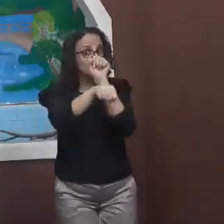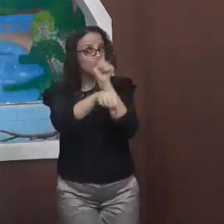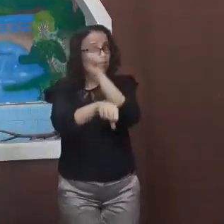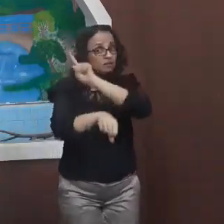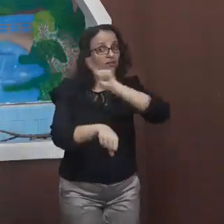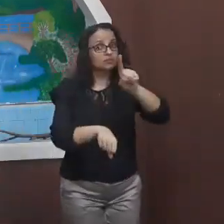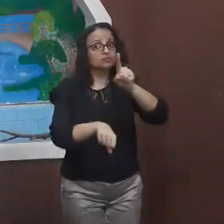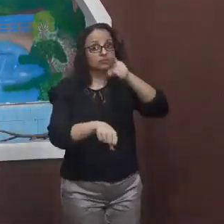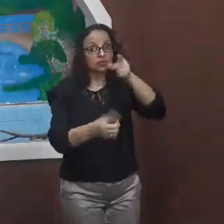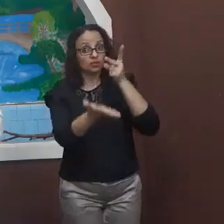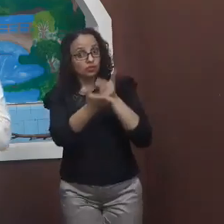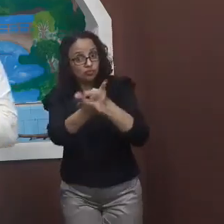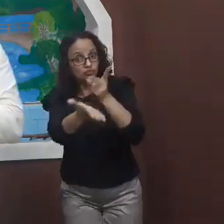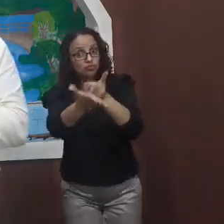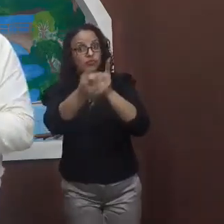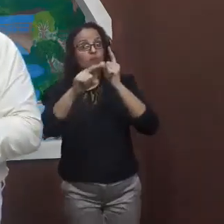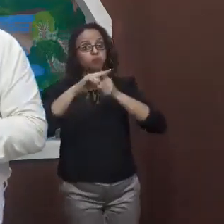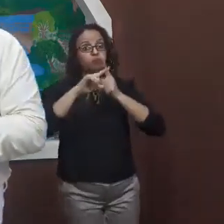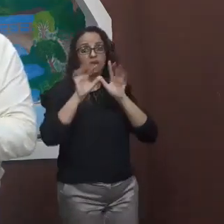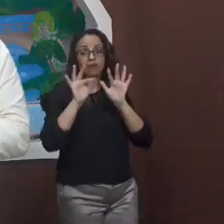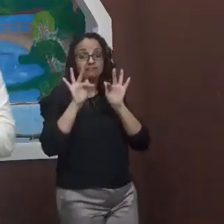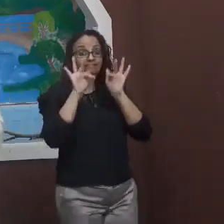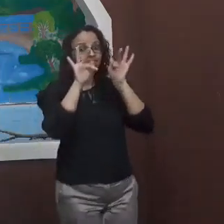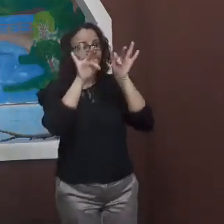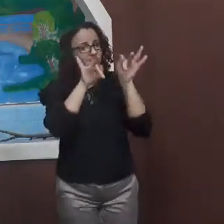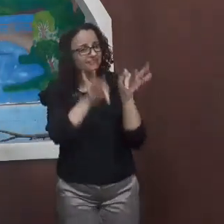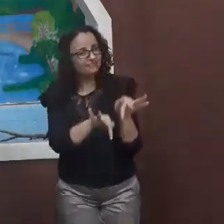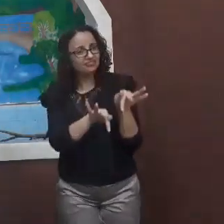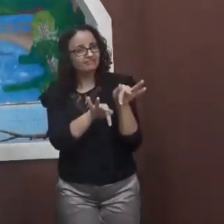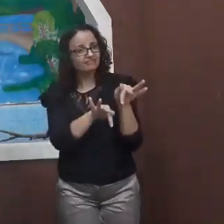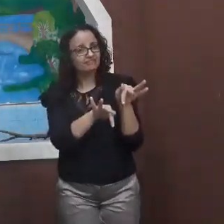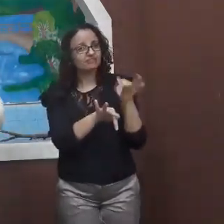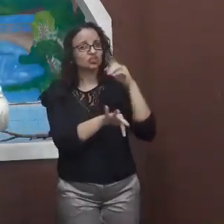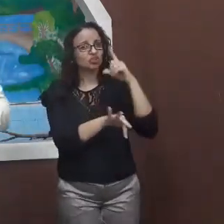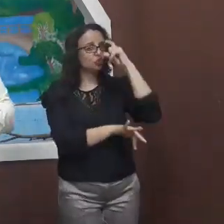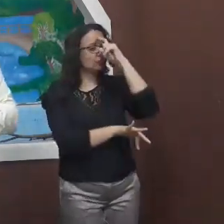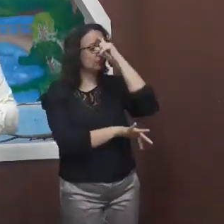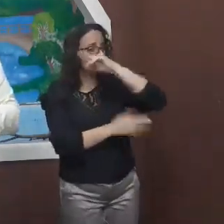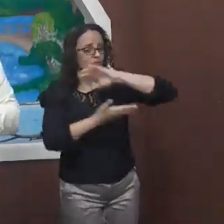ao Senhor. Porque o final de abandonar a Deus é